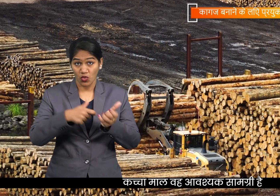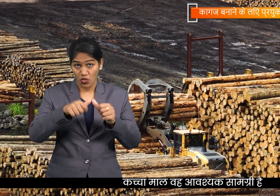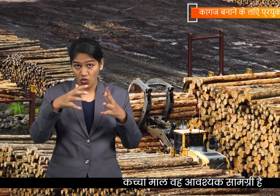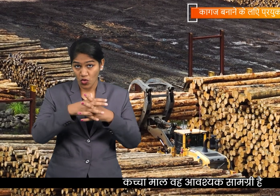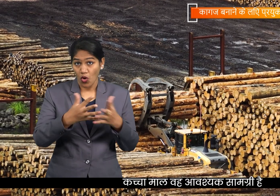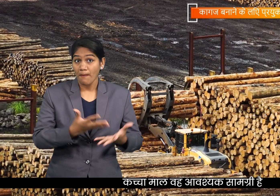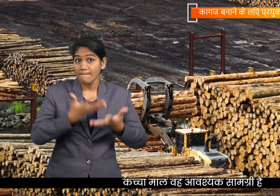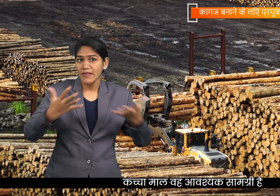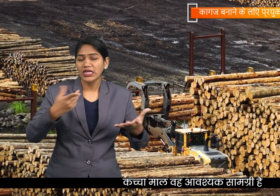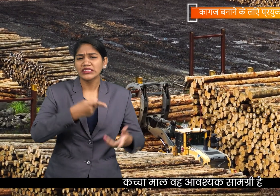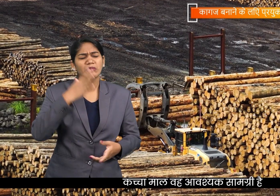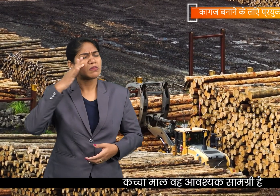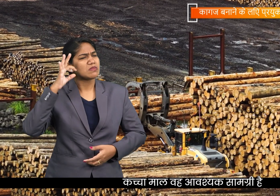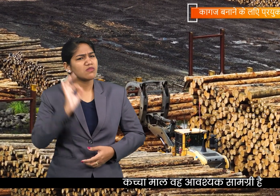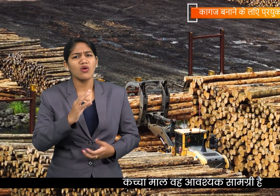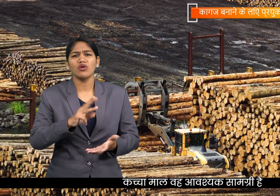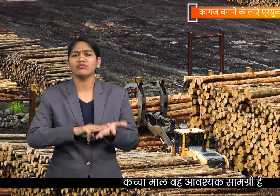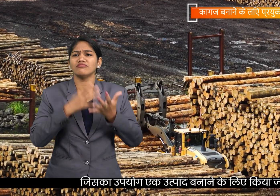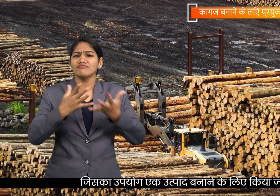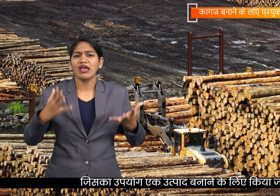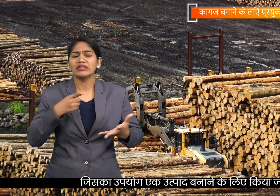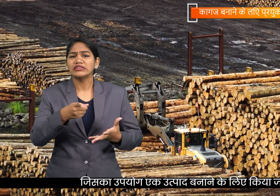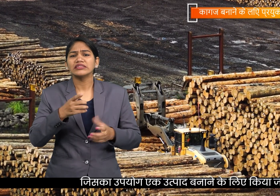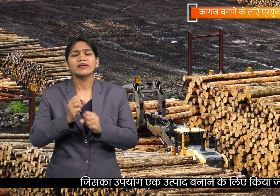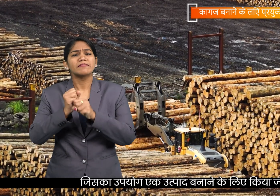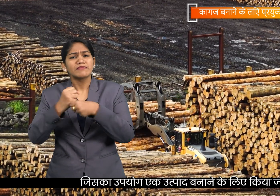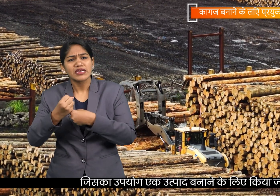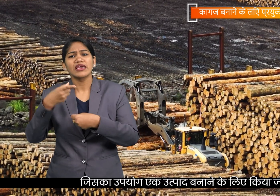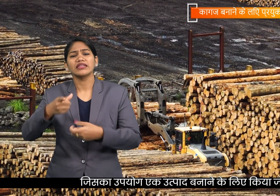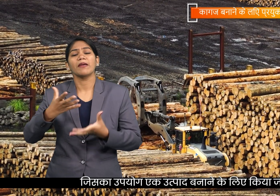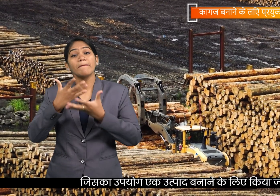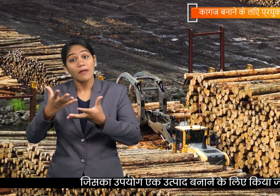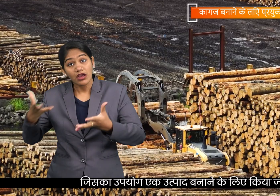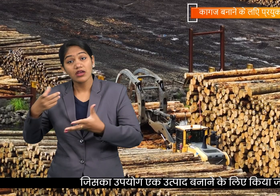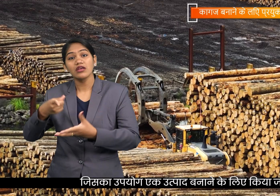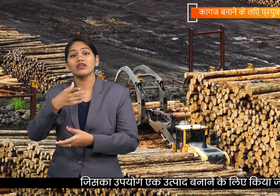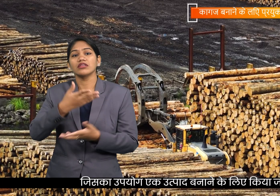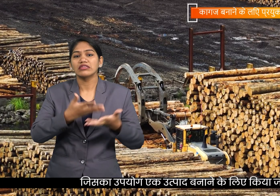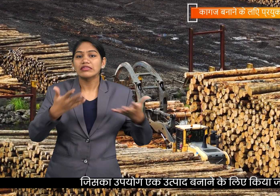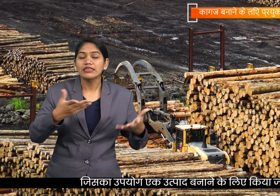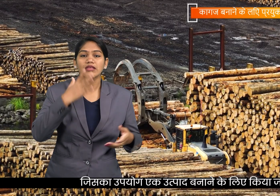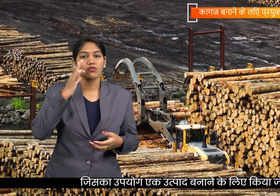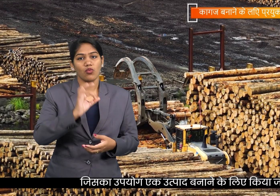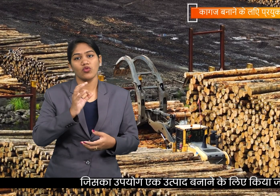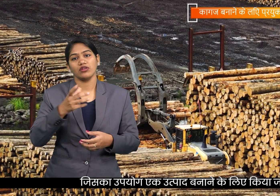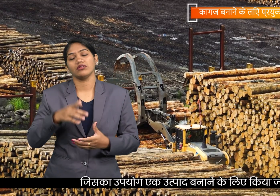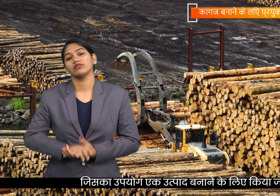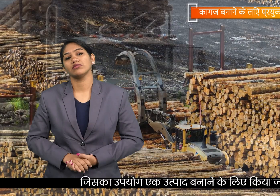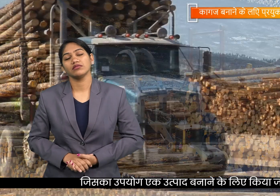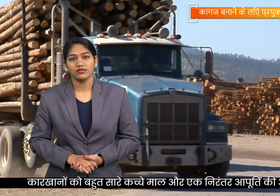कच्चा माल वह आवश्यक सामग्री है जिसका उपयोग एक उत्पाद बनाने के लिए किया जाता